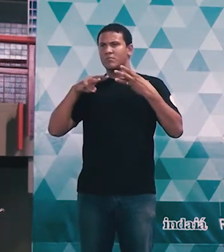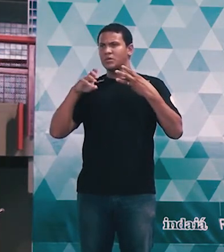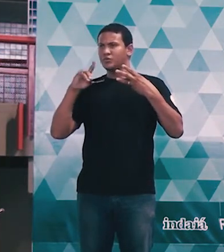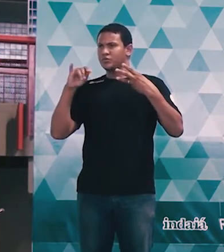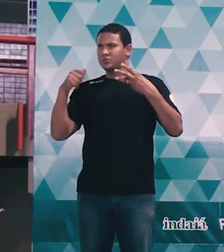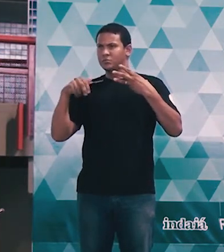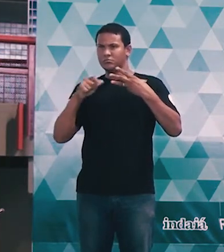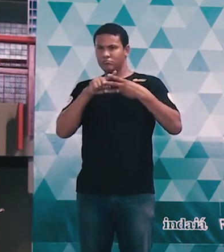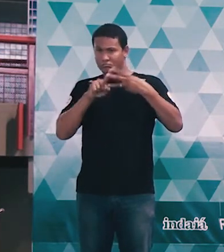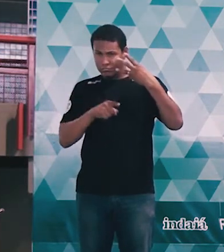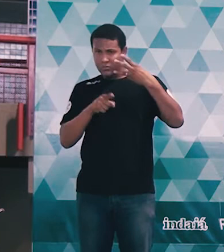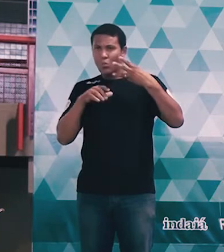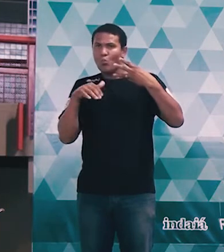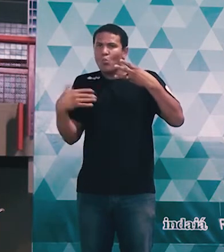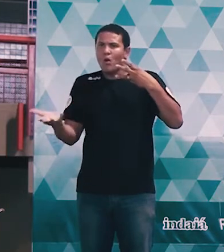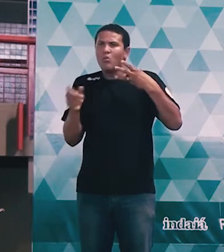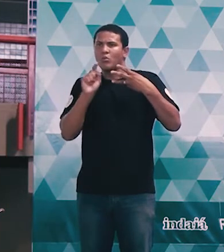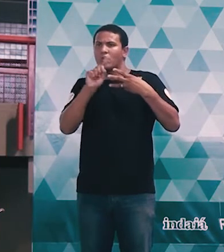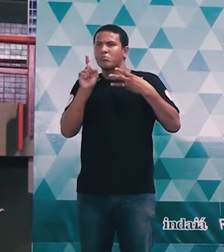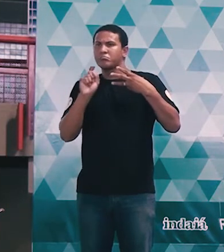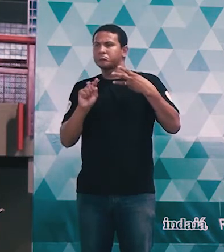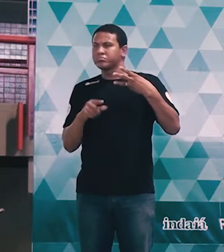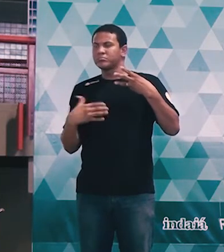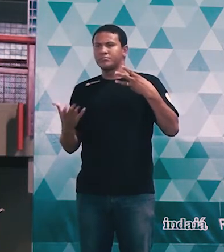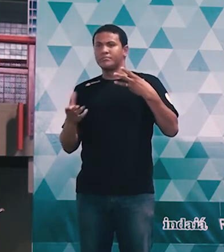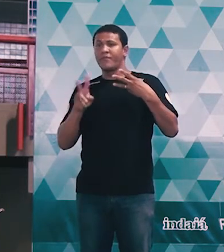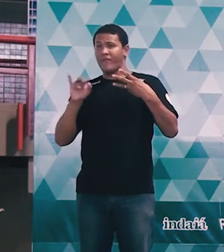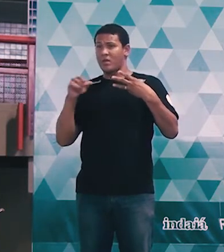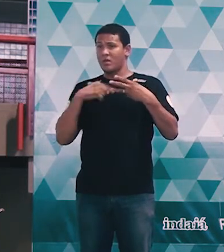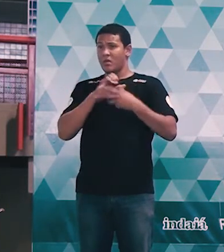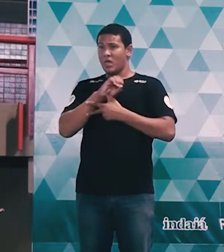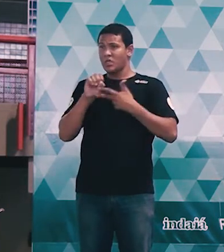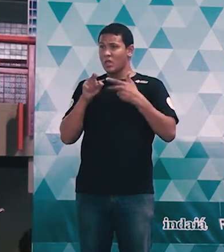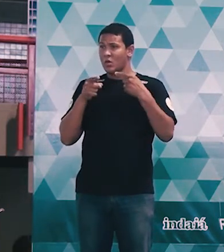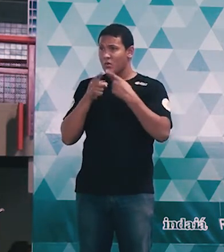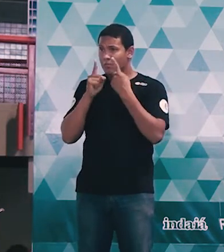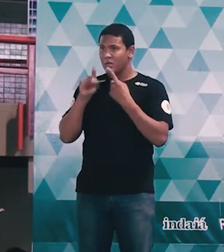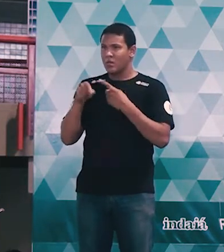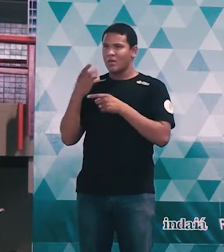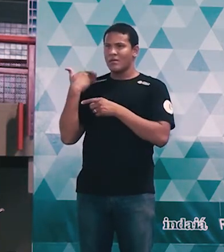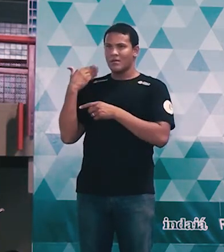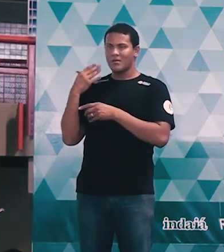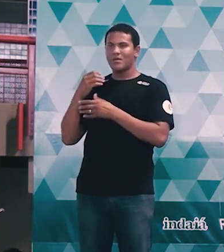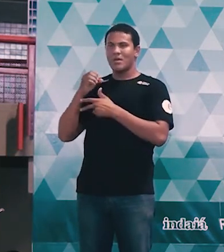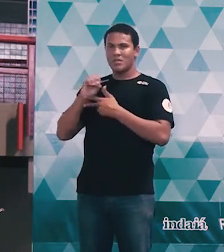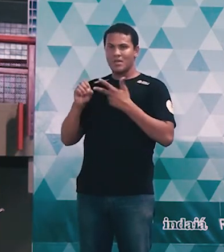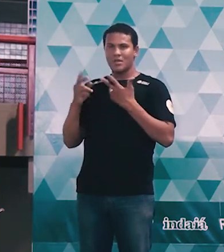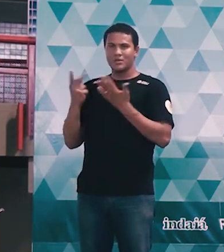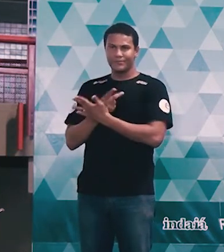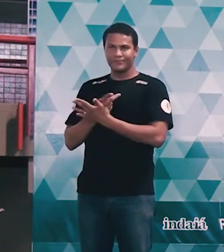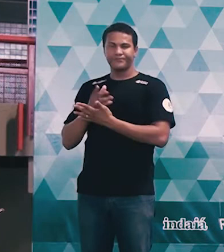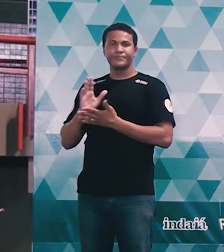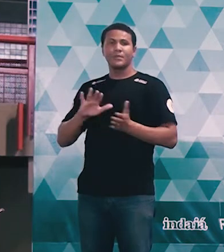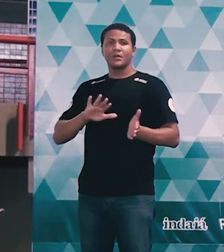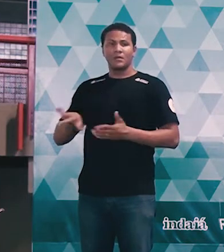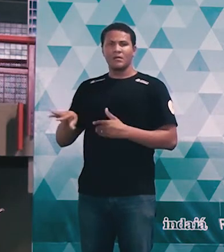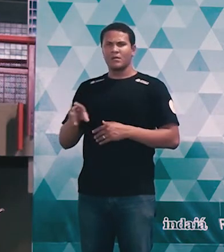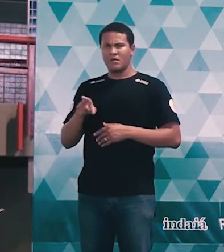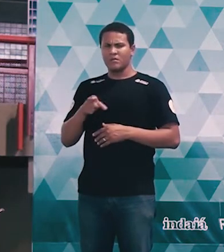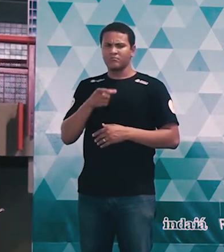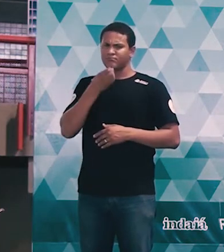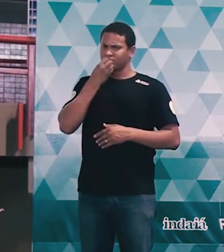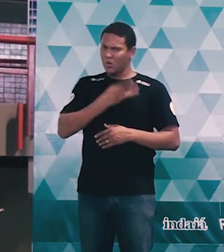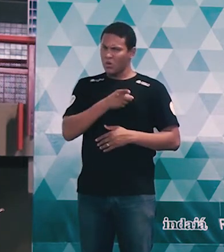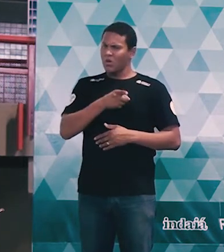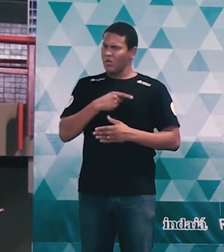questões das últimas provas do Enem. Tá? Assim, ó, é um assunto que é tão rico que em nem todas as aulas que a gente consegue trabalhar